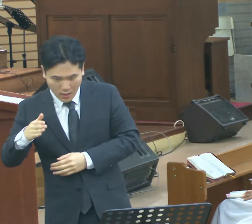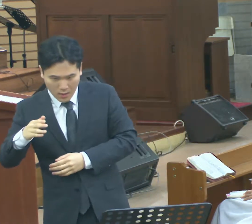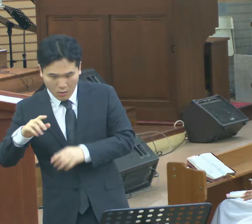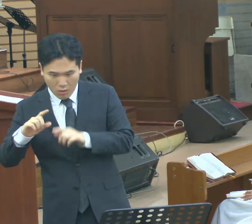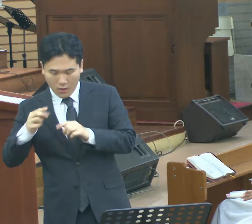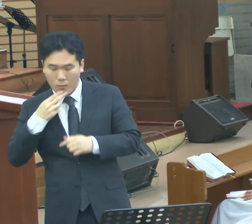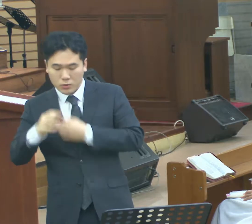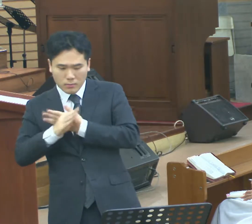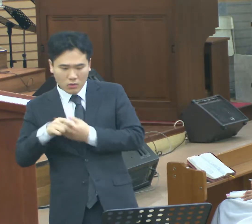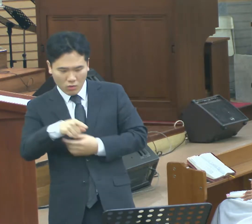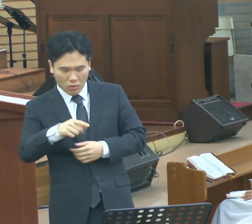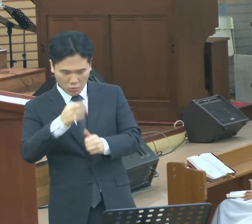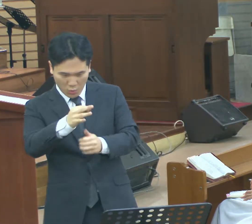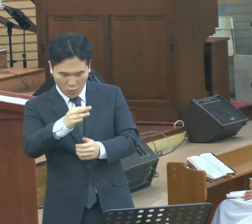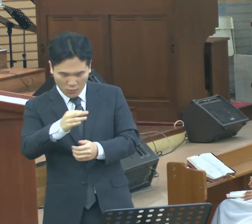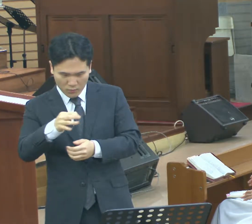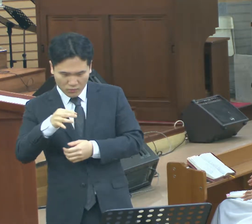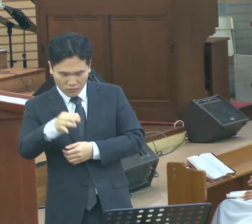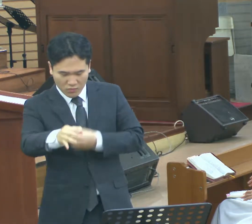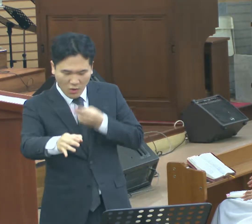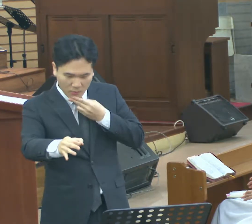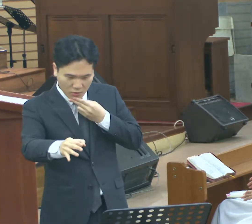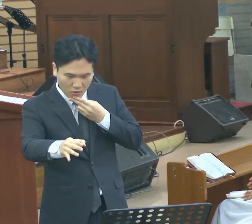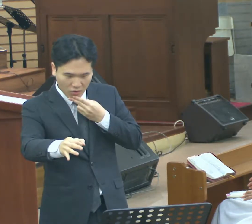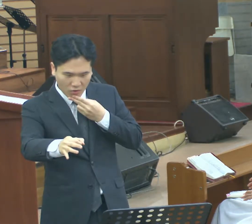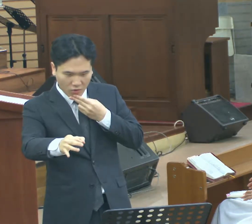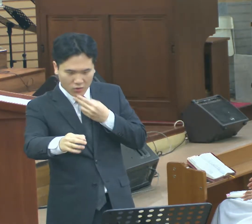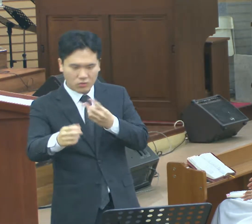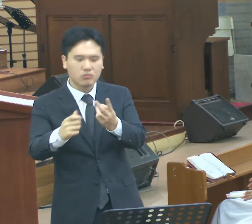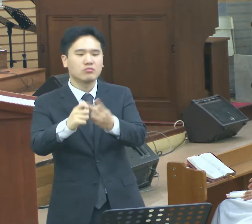나오는 목사님의 자녀가 더